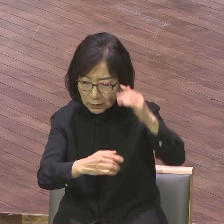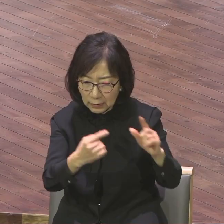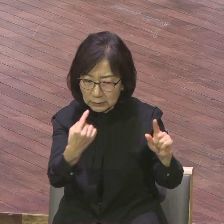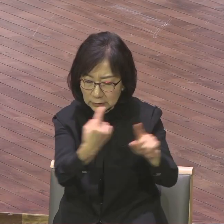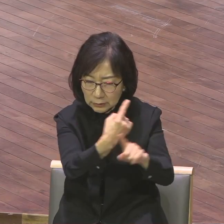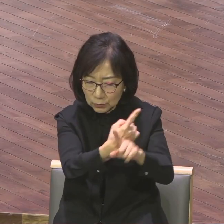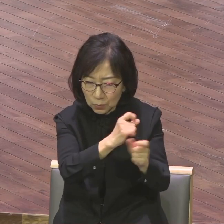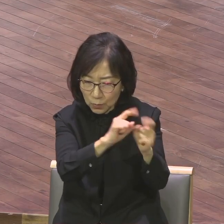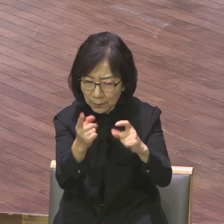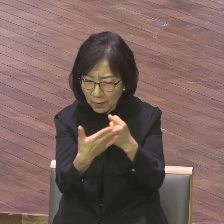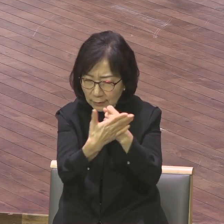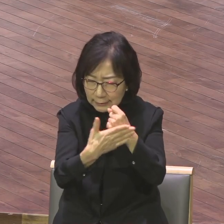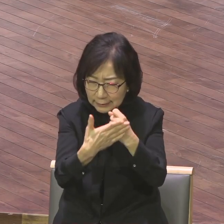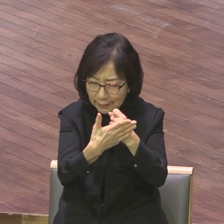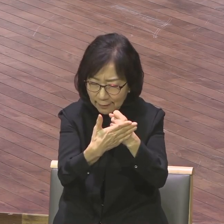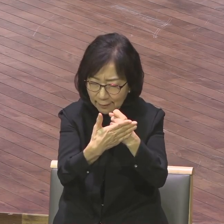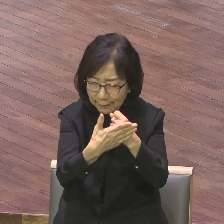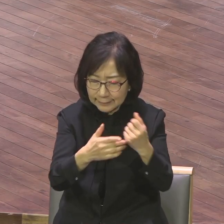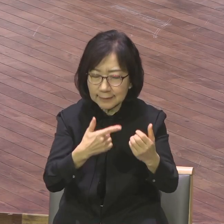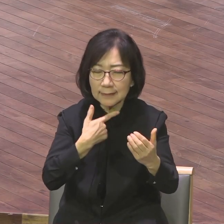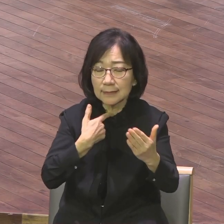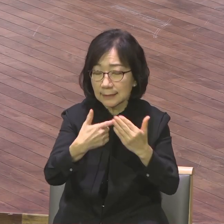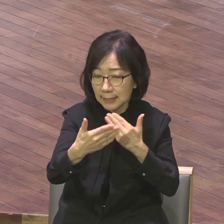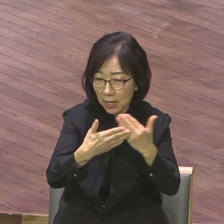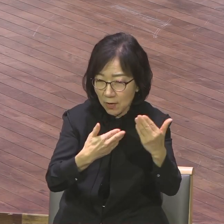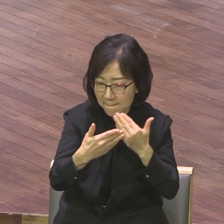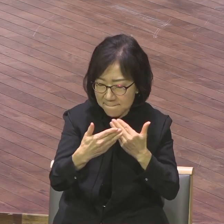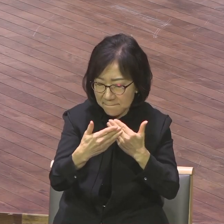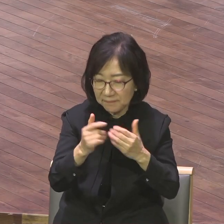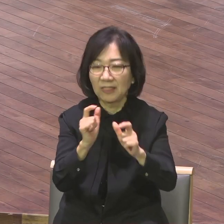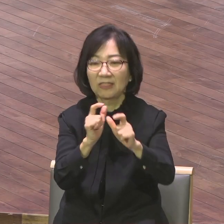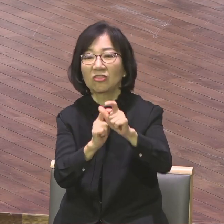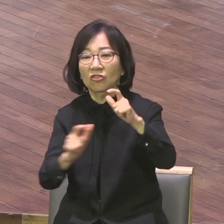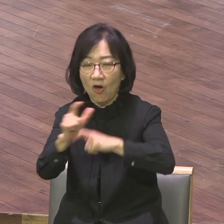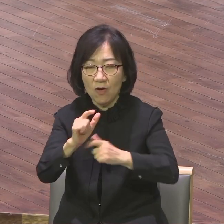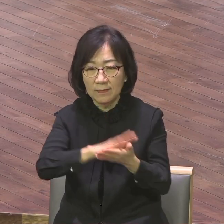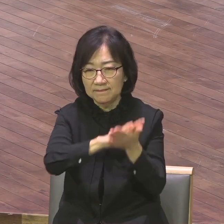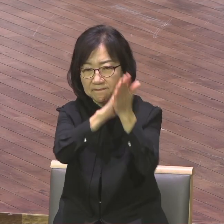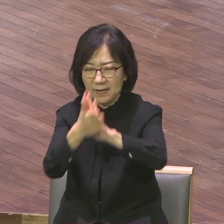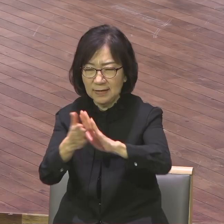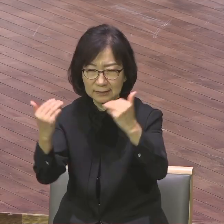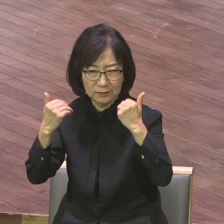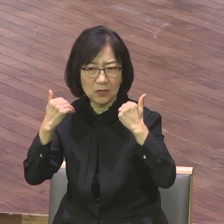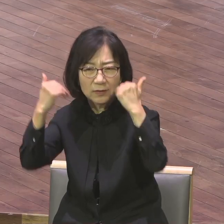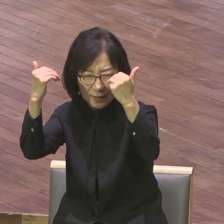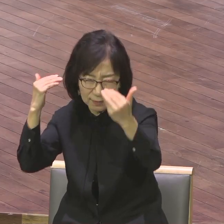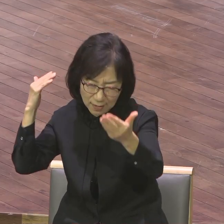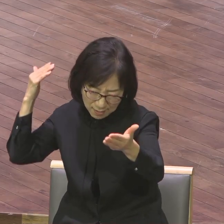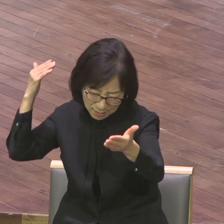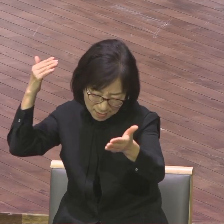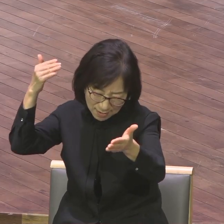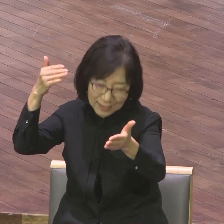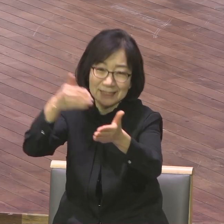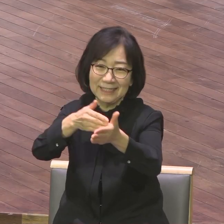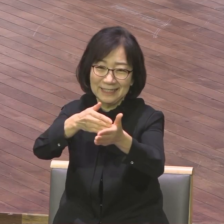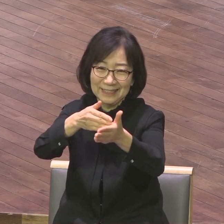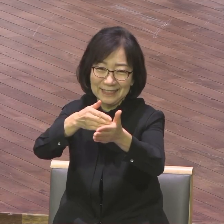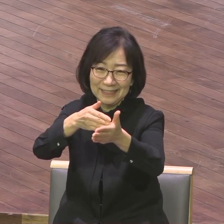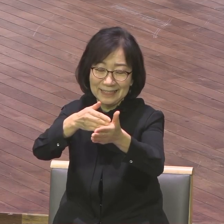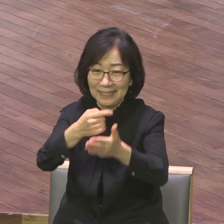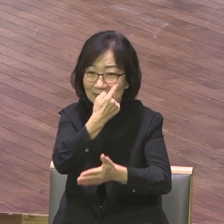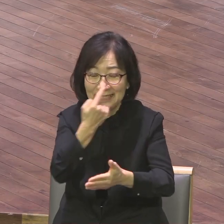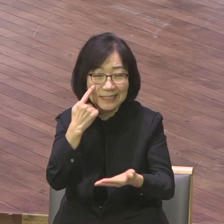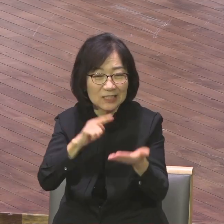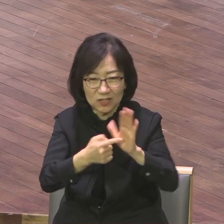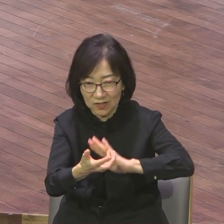은혜를 체험하는 것을 넘어서 변화와 성장의 자리로 나가는 사실적인 증거